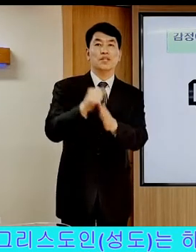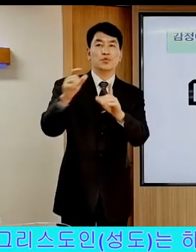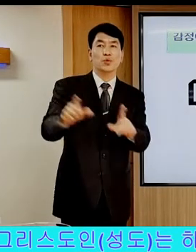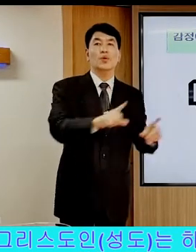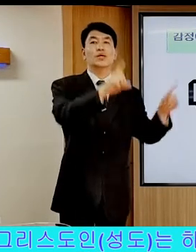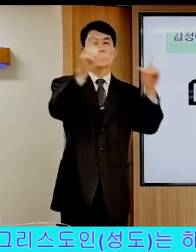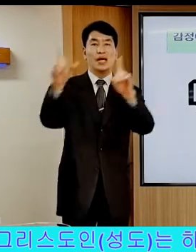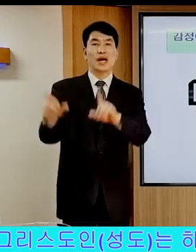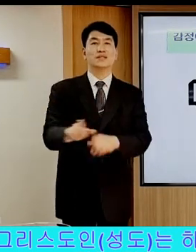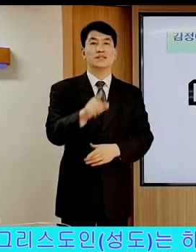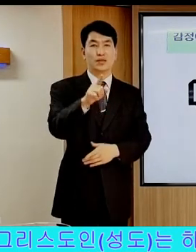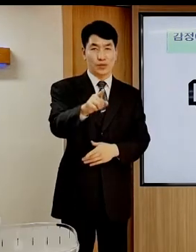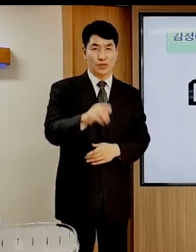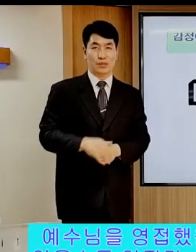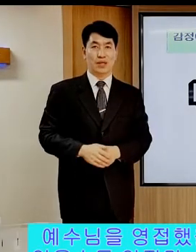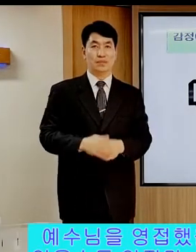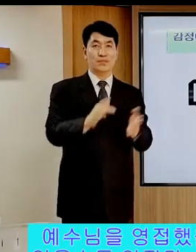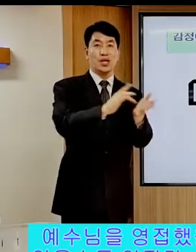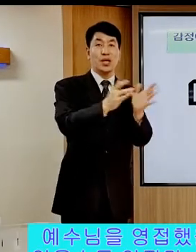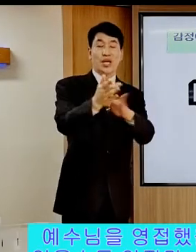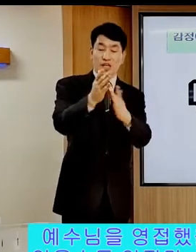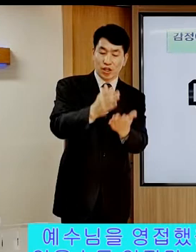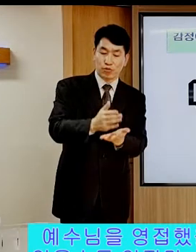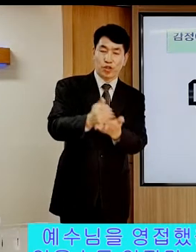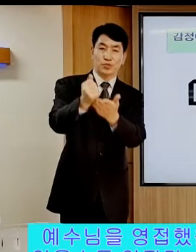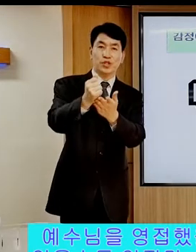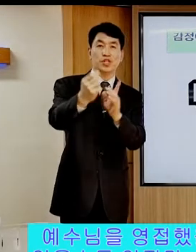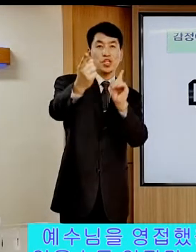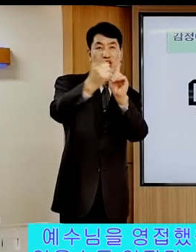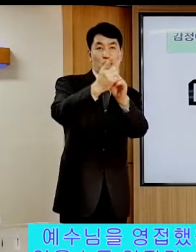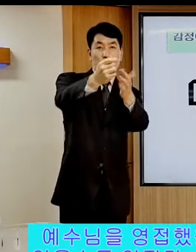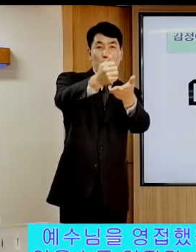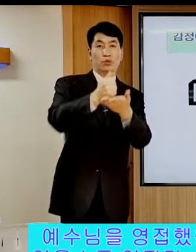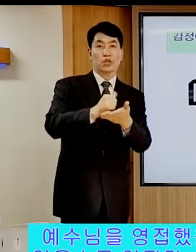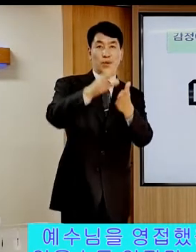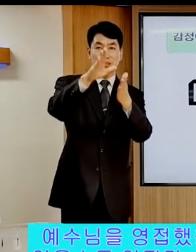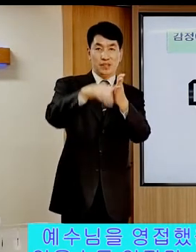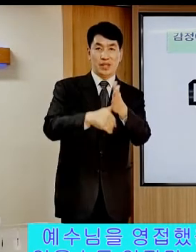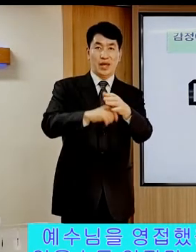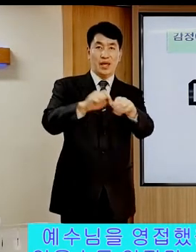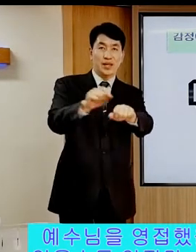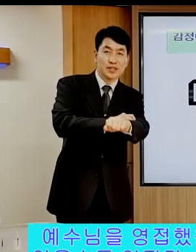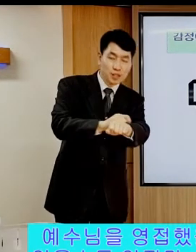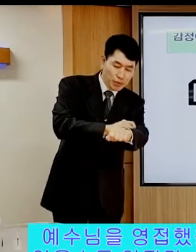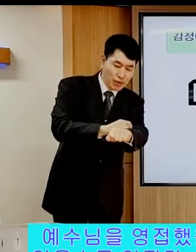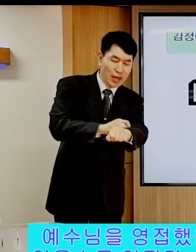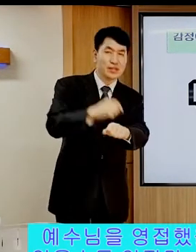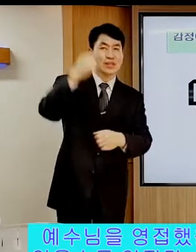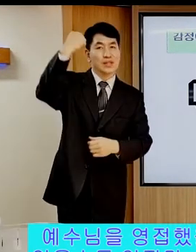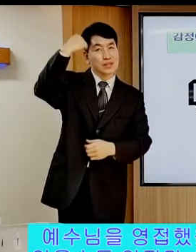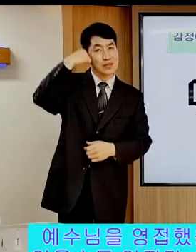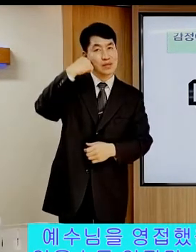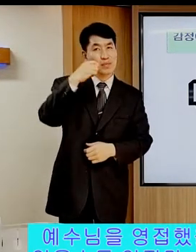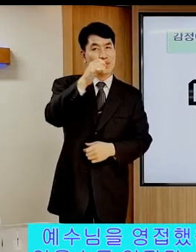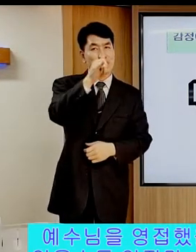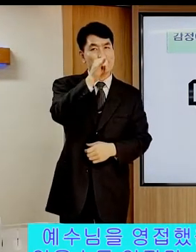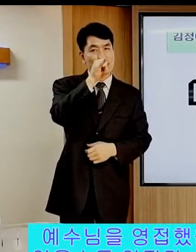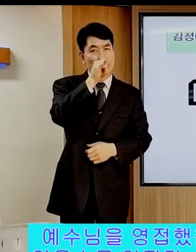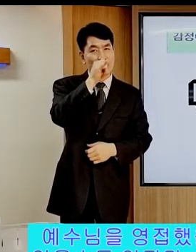믿음으로 사는 것입니다. 예수님을 영접했을 때 특별한 느낌이 있을 수도